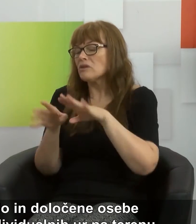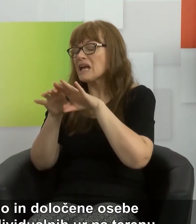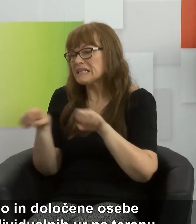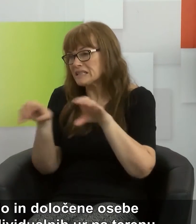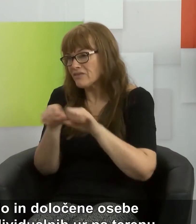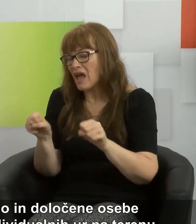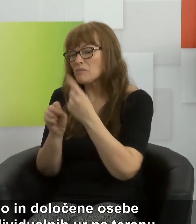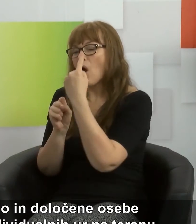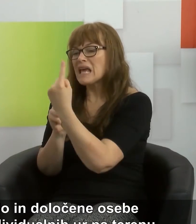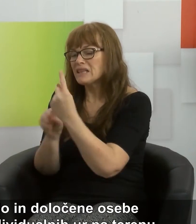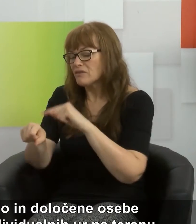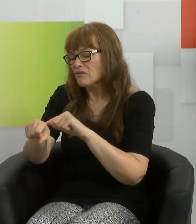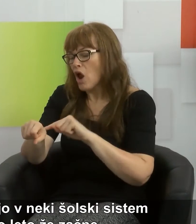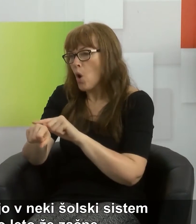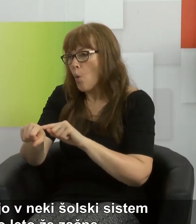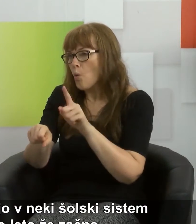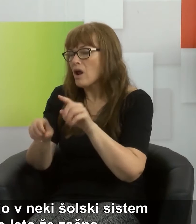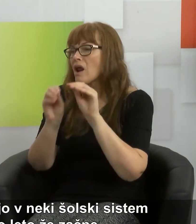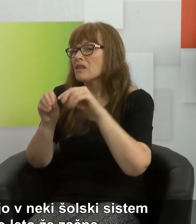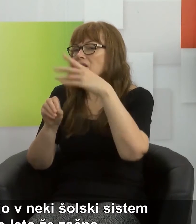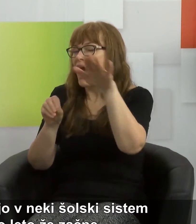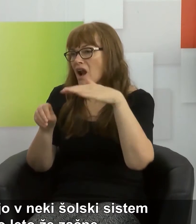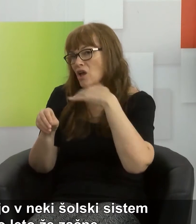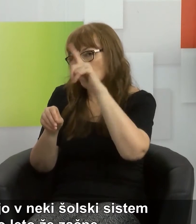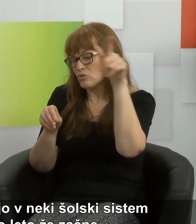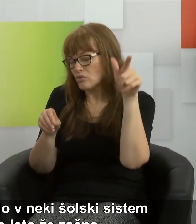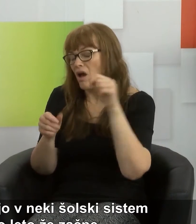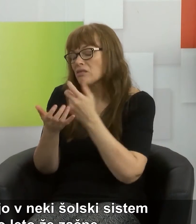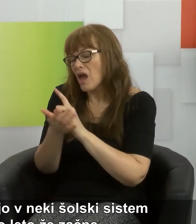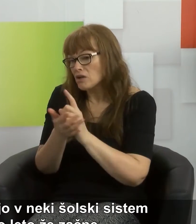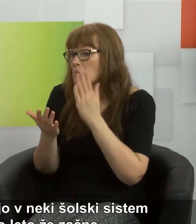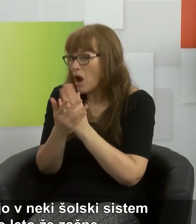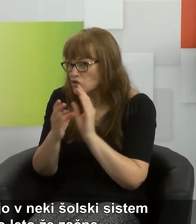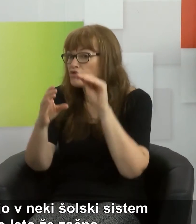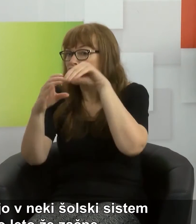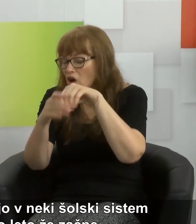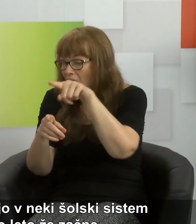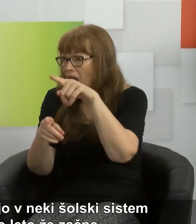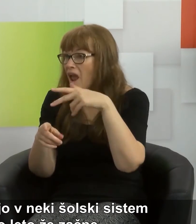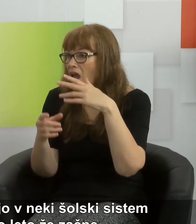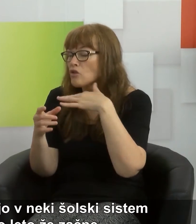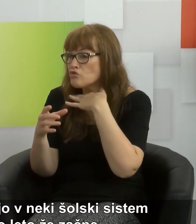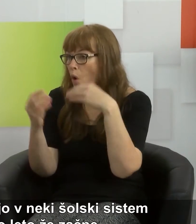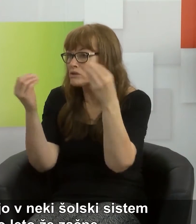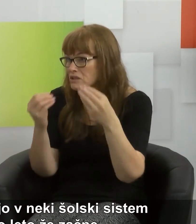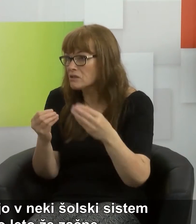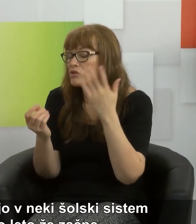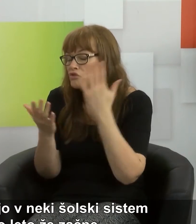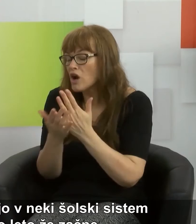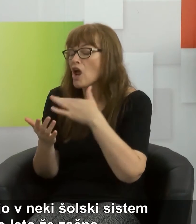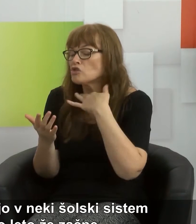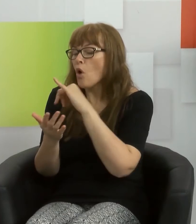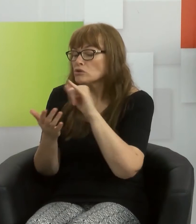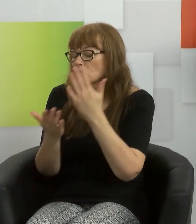teh individualnih ur na terenu nekaj časa, ko že vstopijo v nek šolski sistem oziroma se šolsko leto